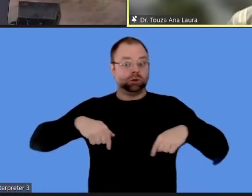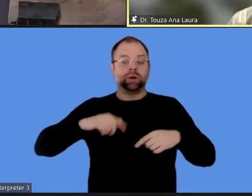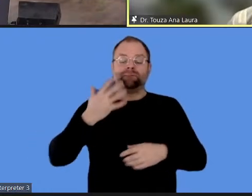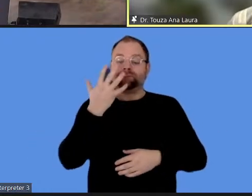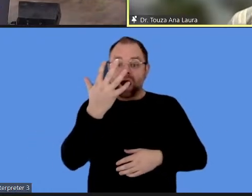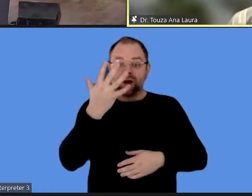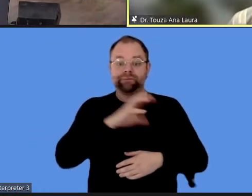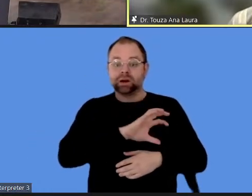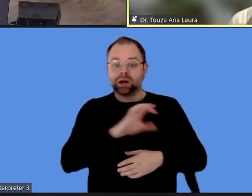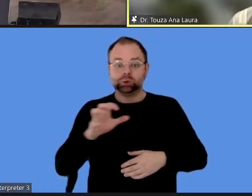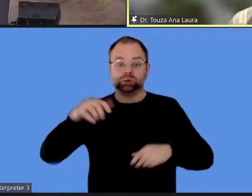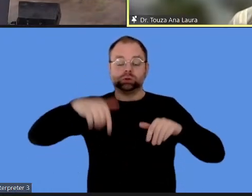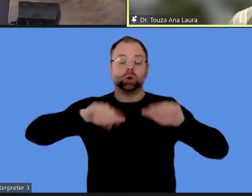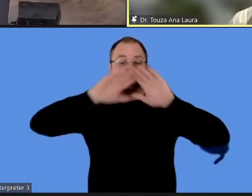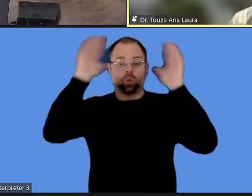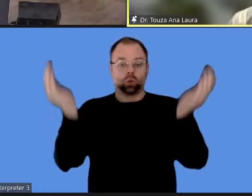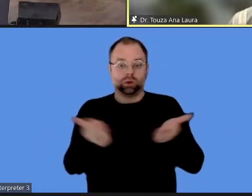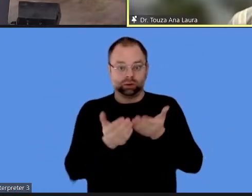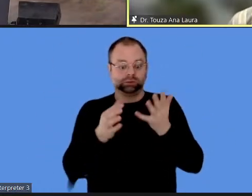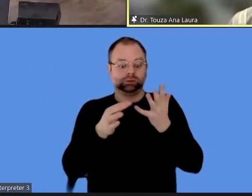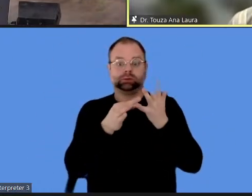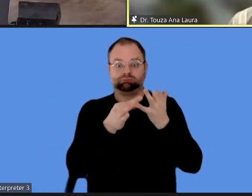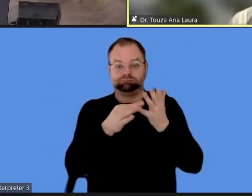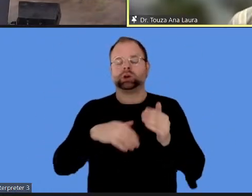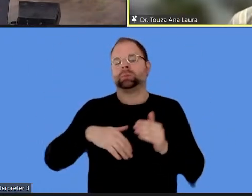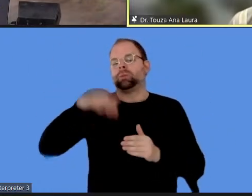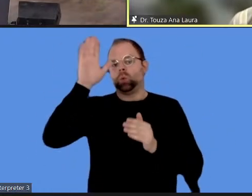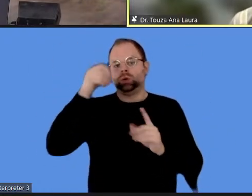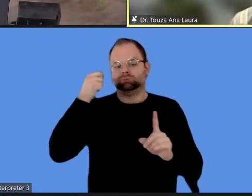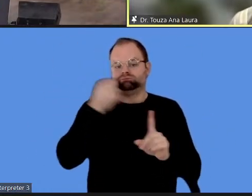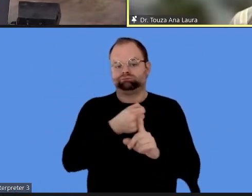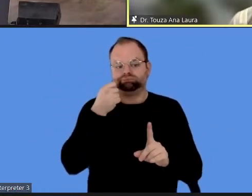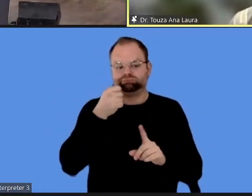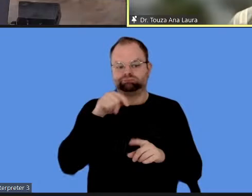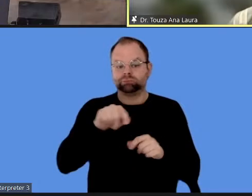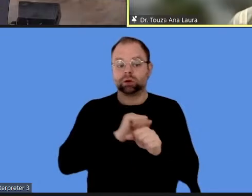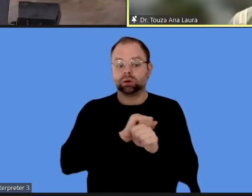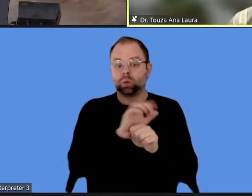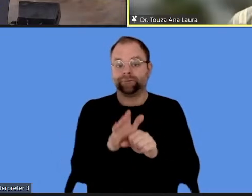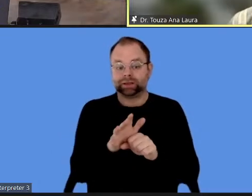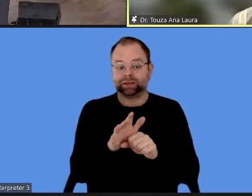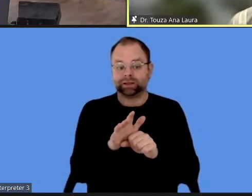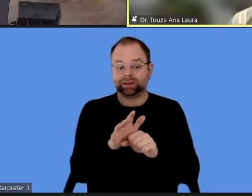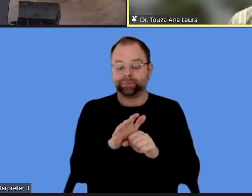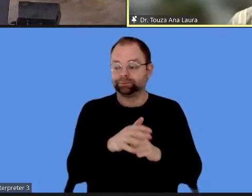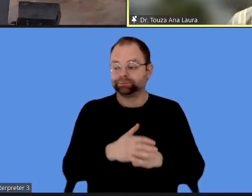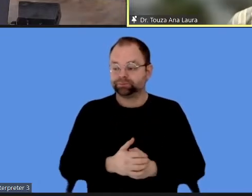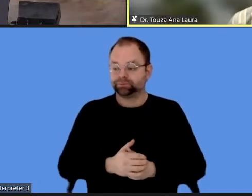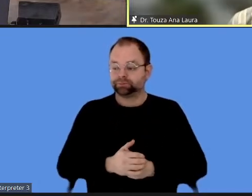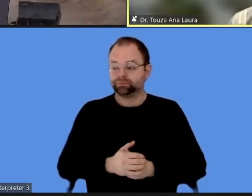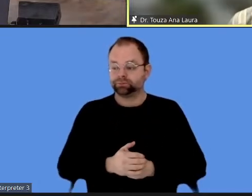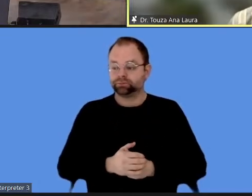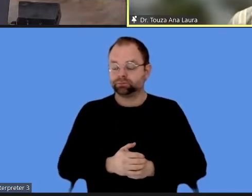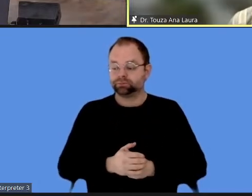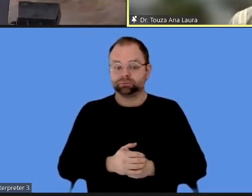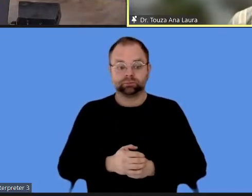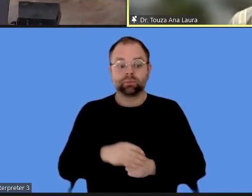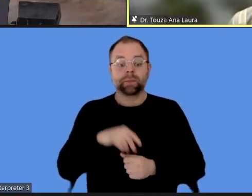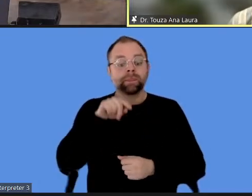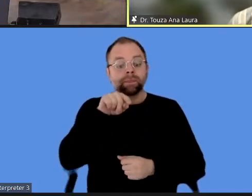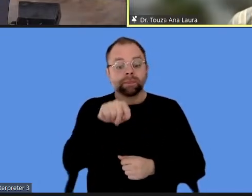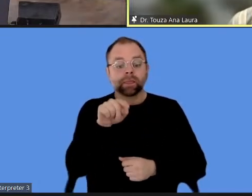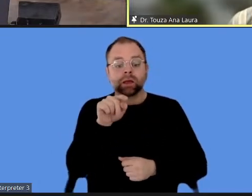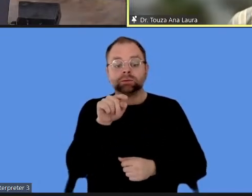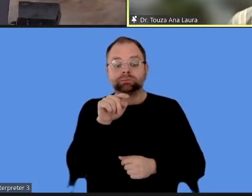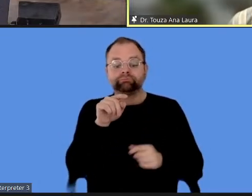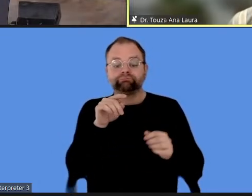Et pour un petit État insulaire comme le nôtre, la possibilité de produire de la nourriture